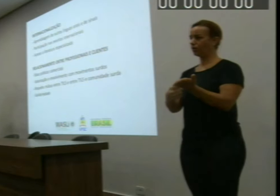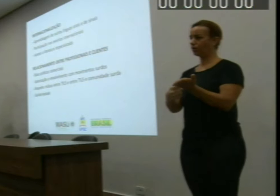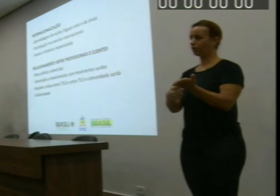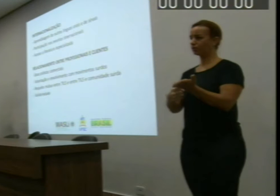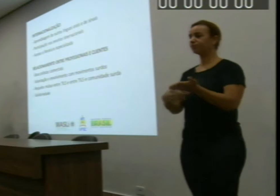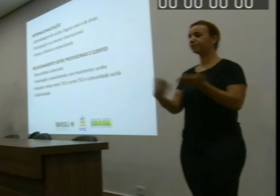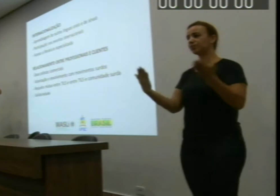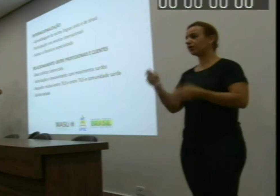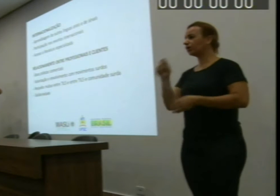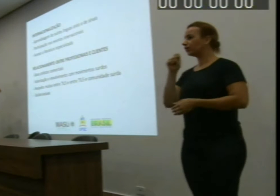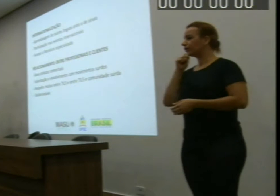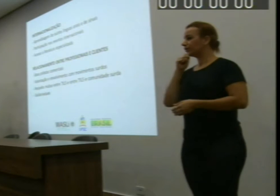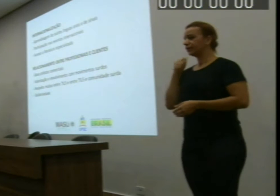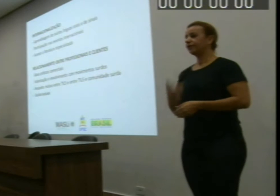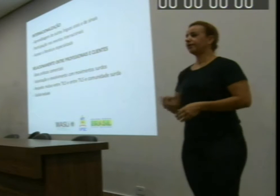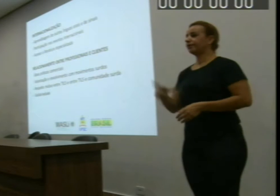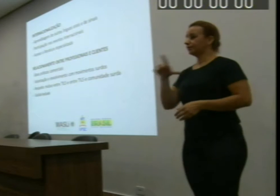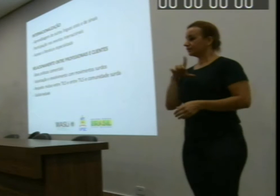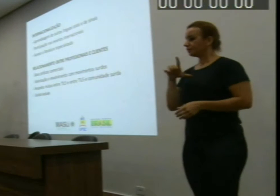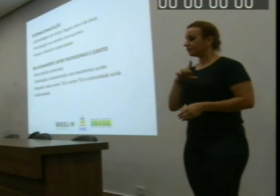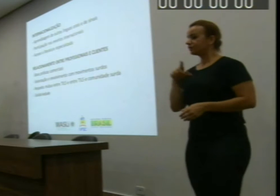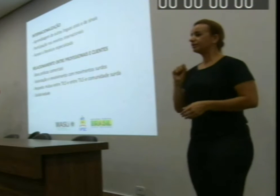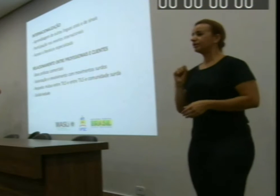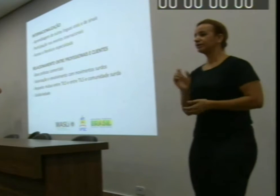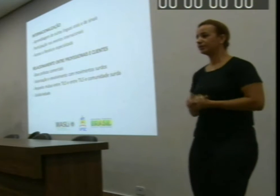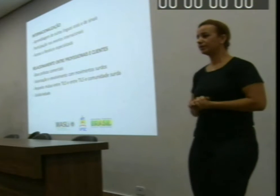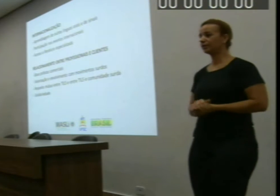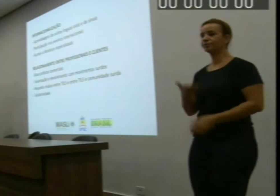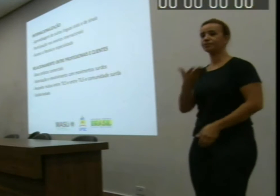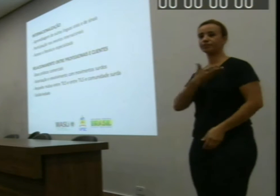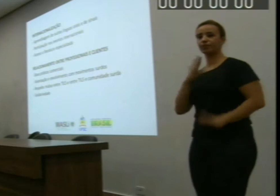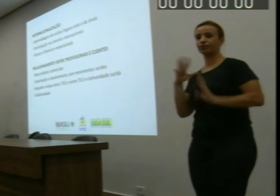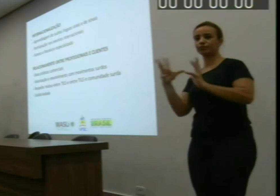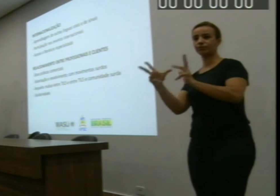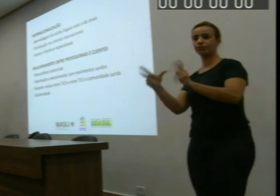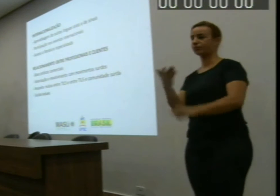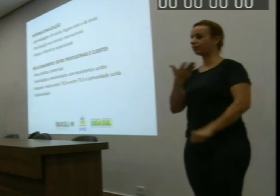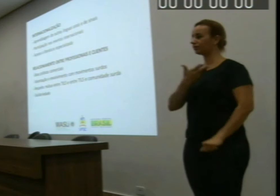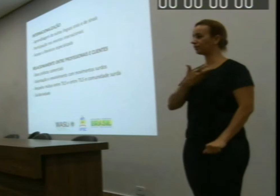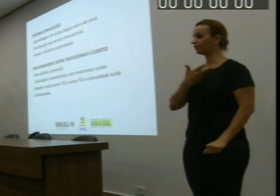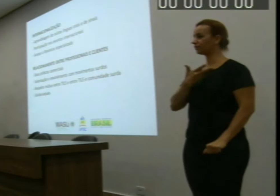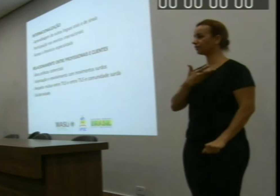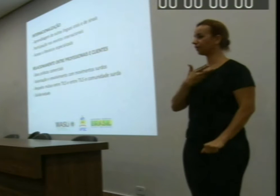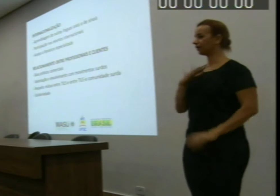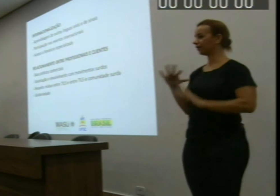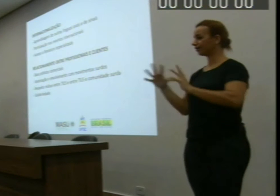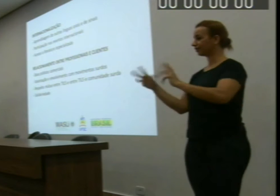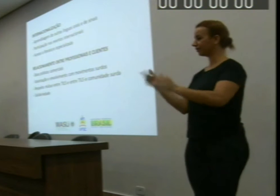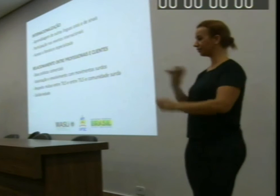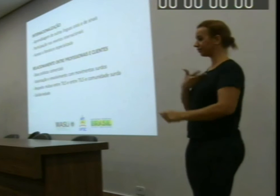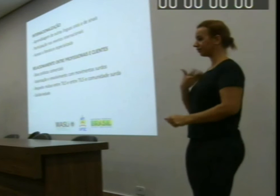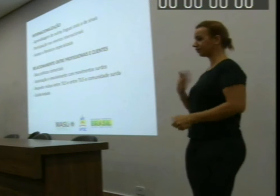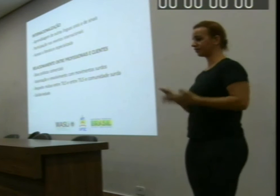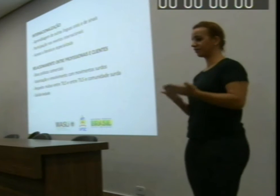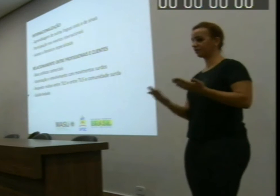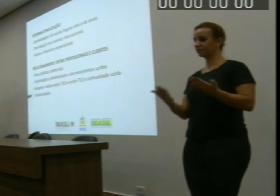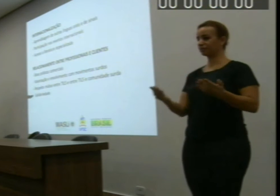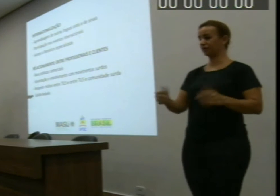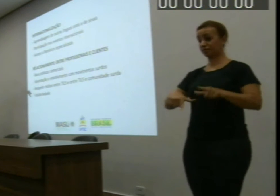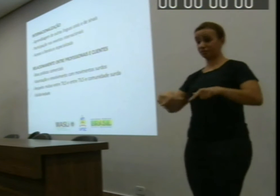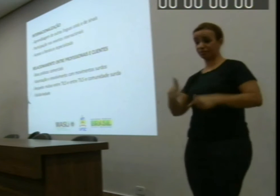ainda vivemos naquele na amizade tudo é tudo na amizade tudo é muito na amizade Às vezes o próprio